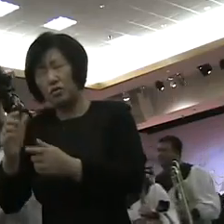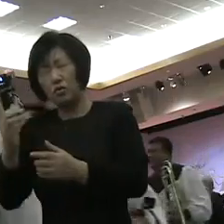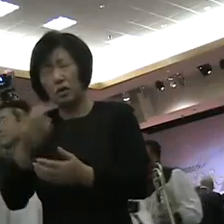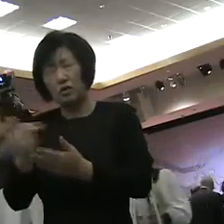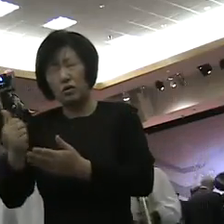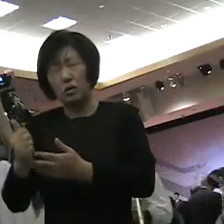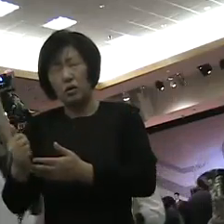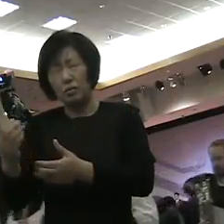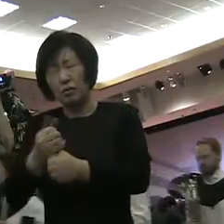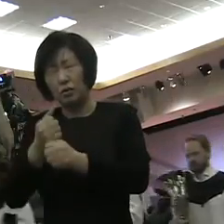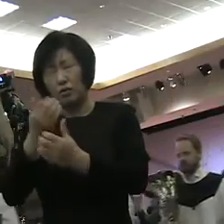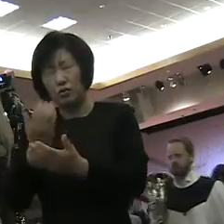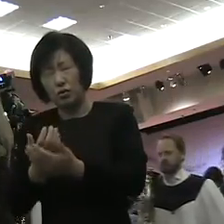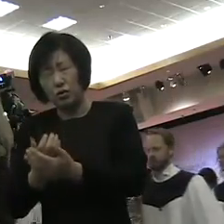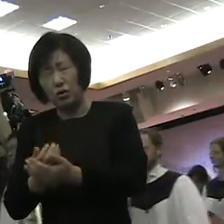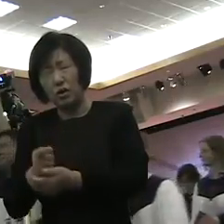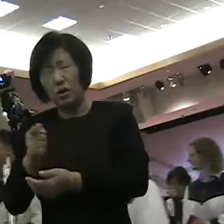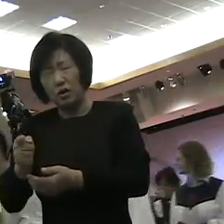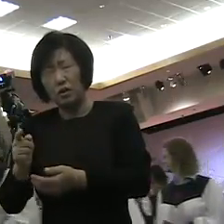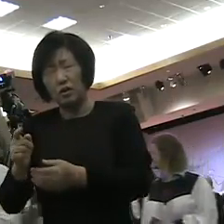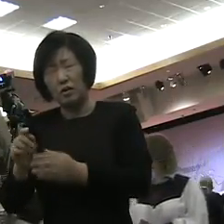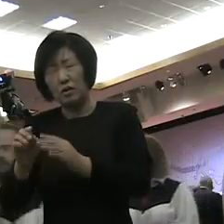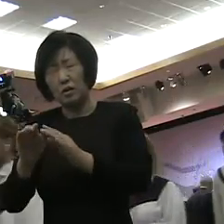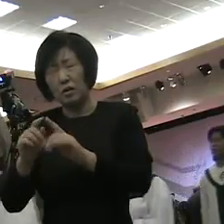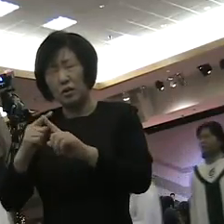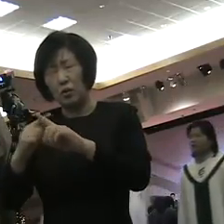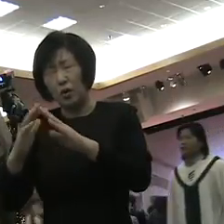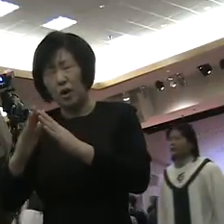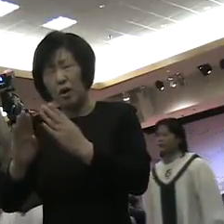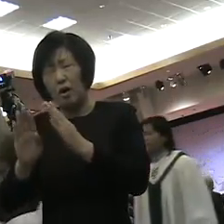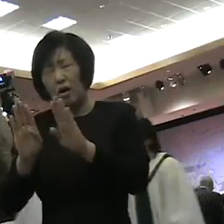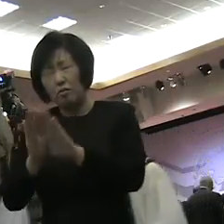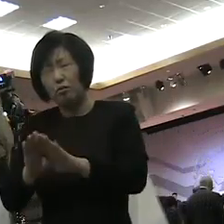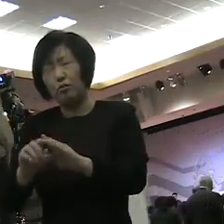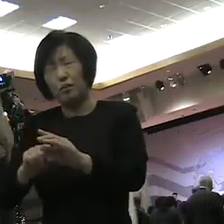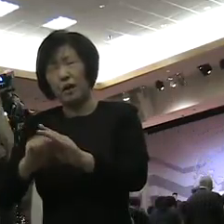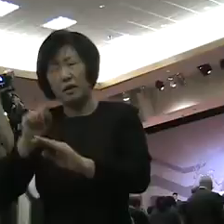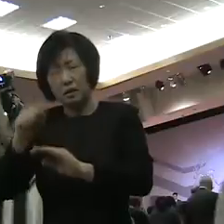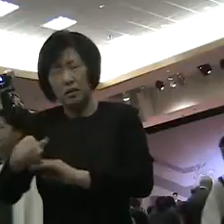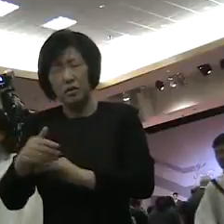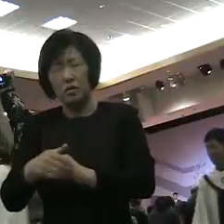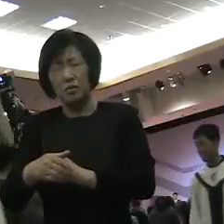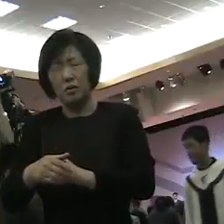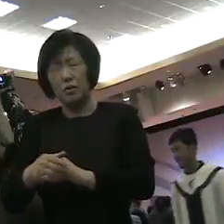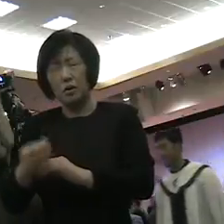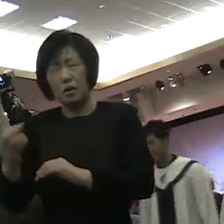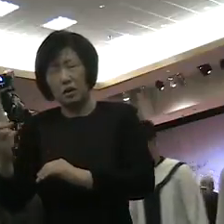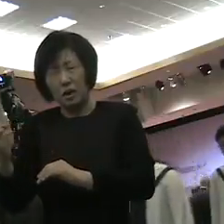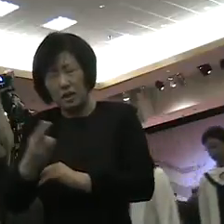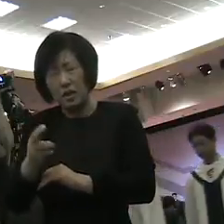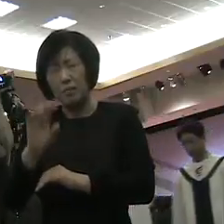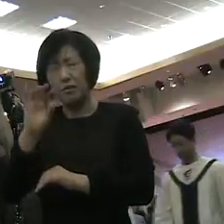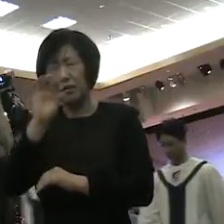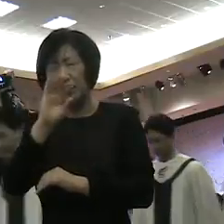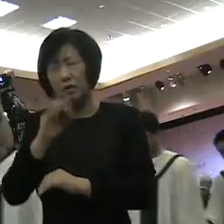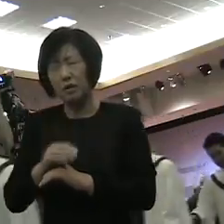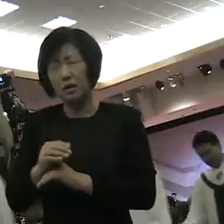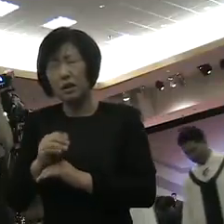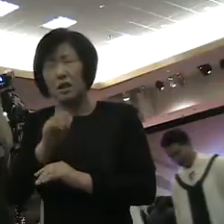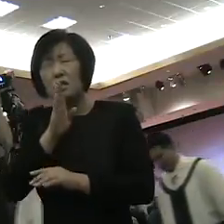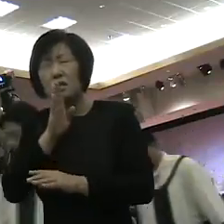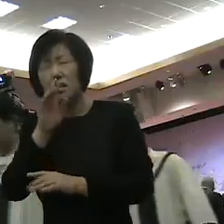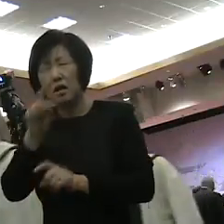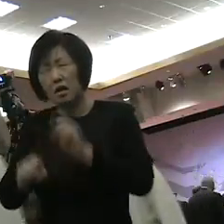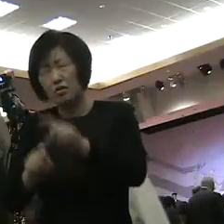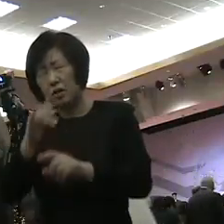교우들이 주님의 주일 예배를 마치고 이 교회 문을 나갔을 때에 하나님의 이들은 계속되는 훈련과 반복 연습을 통하여 우리가